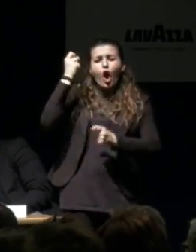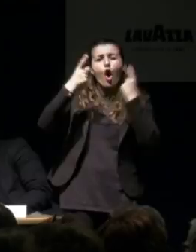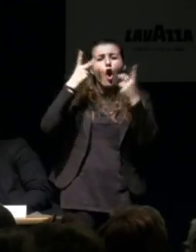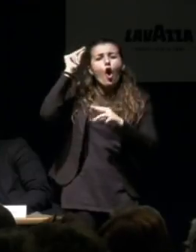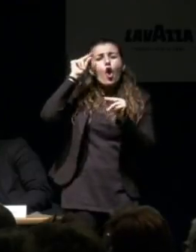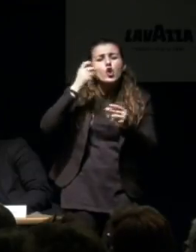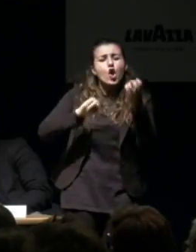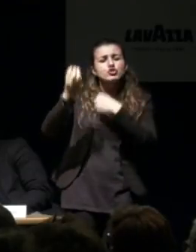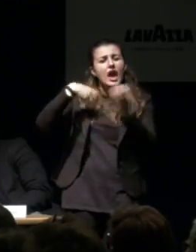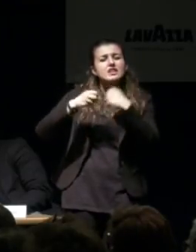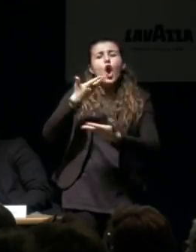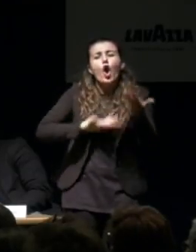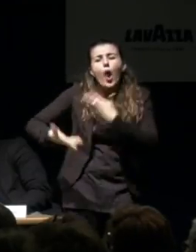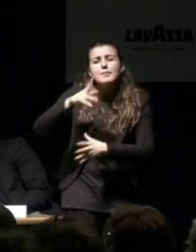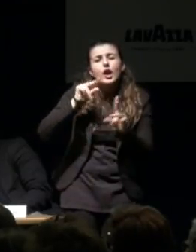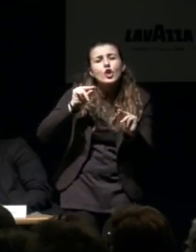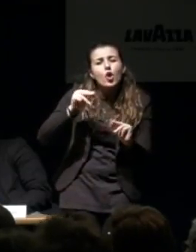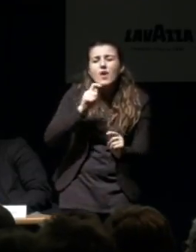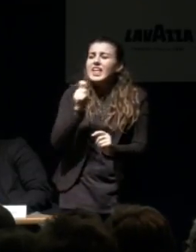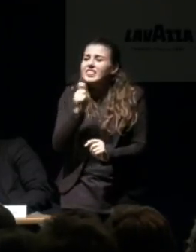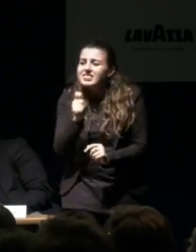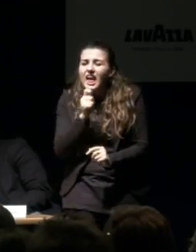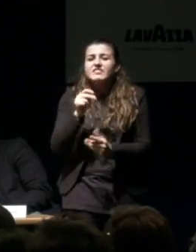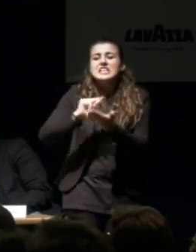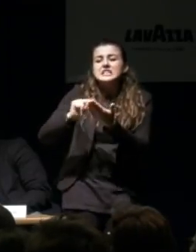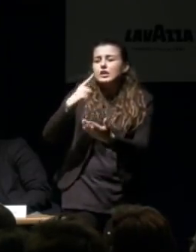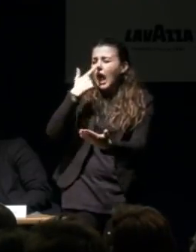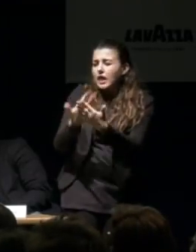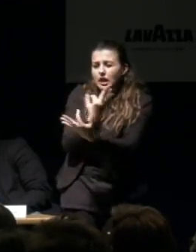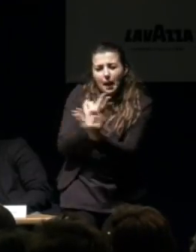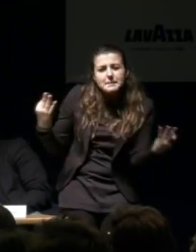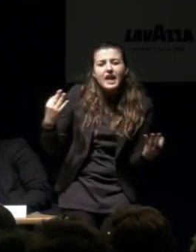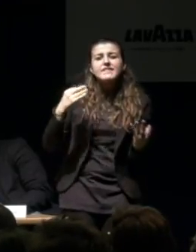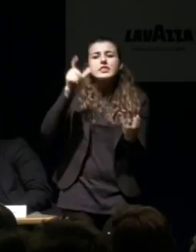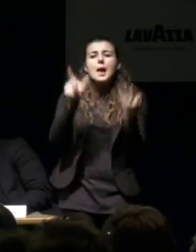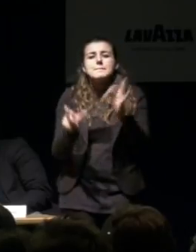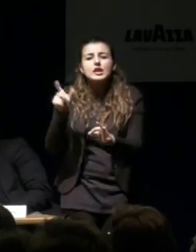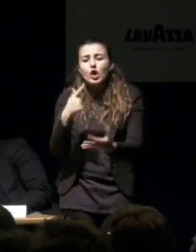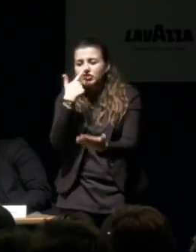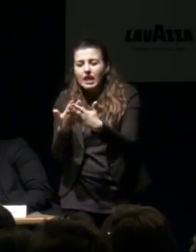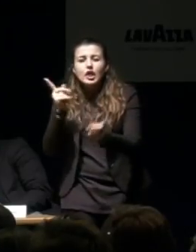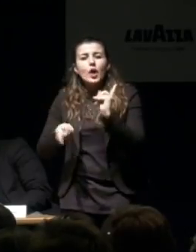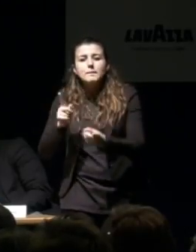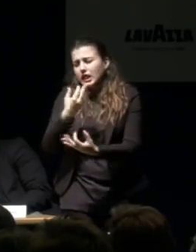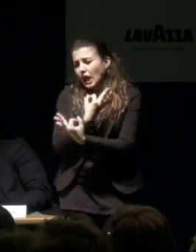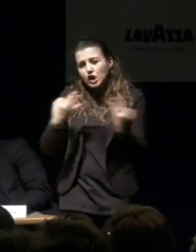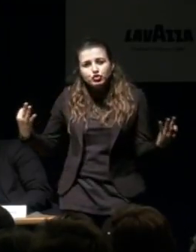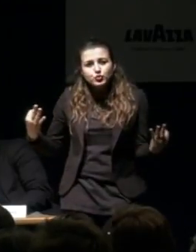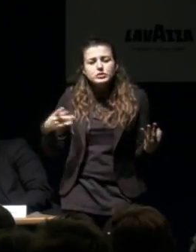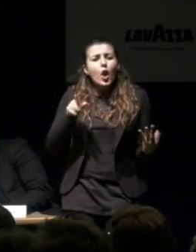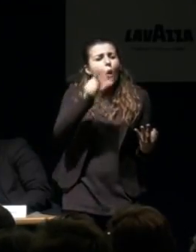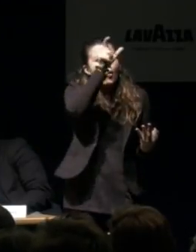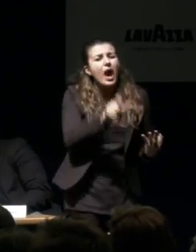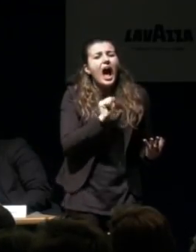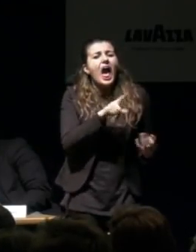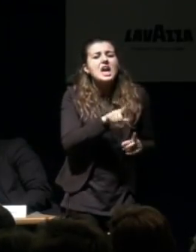collaboratori i nuovi faceva delle interviste agli scrittori giusti ai personaggi i russi della politica era totalmente